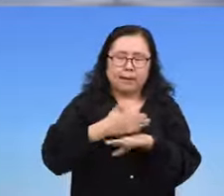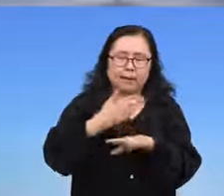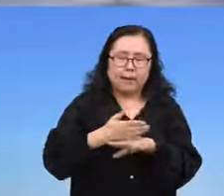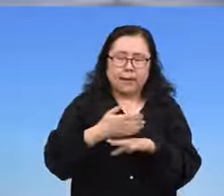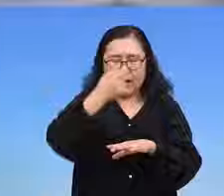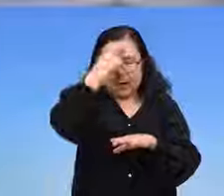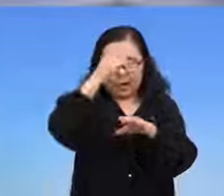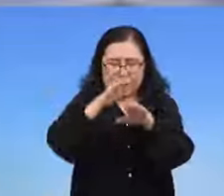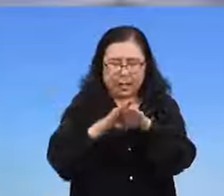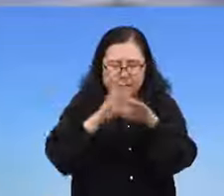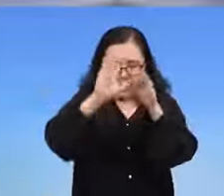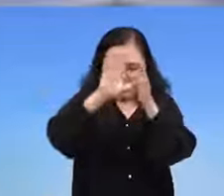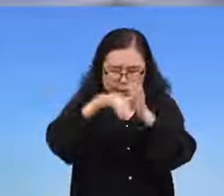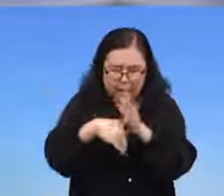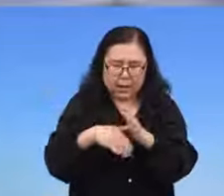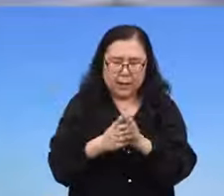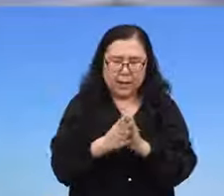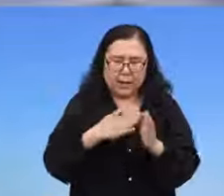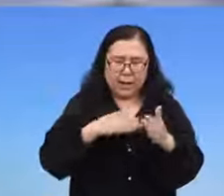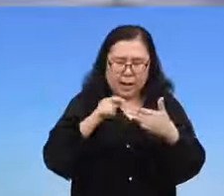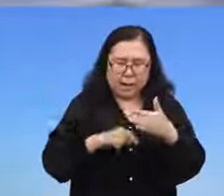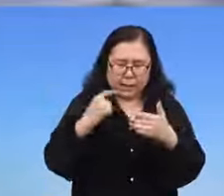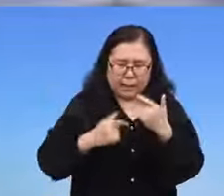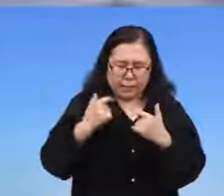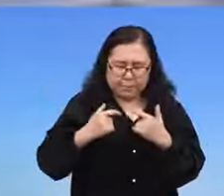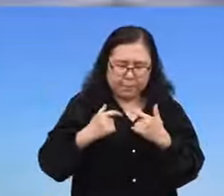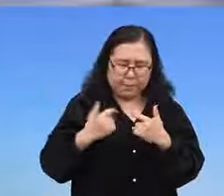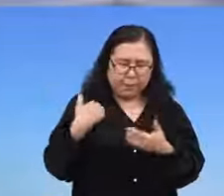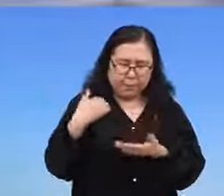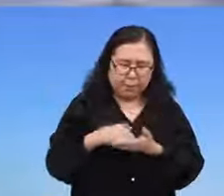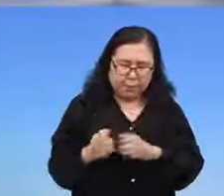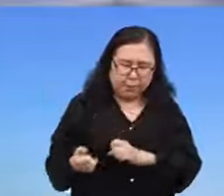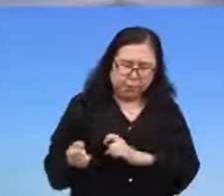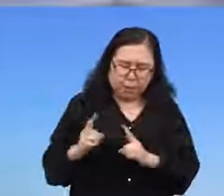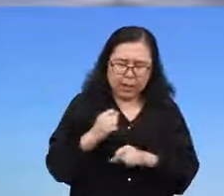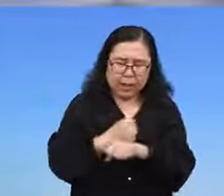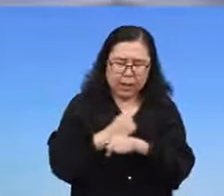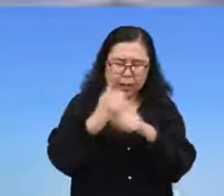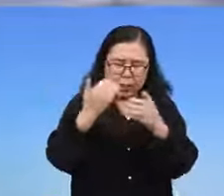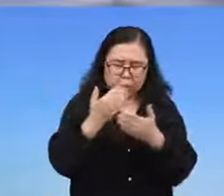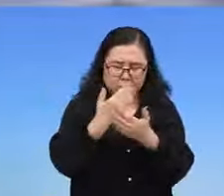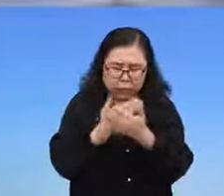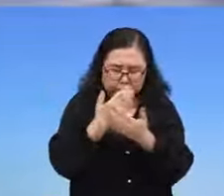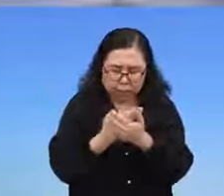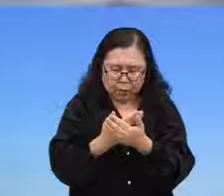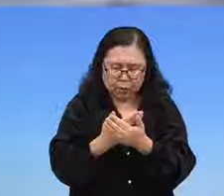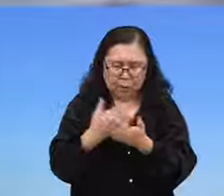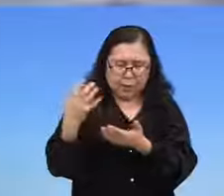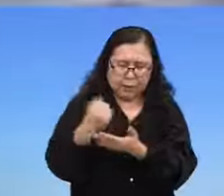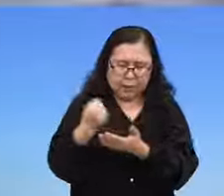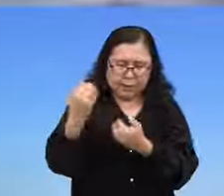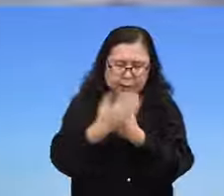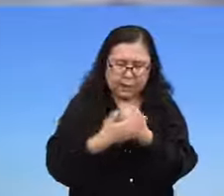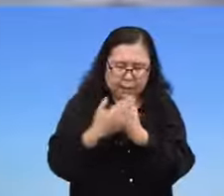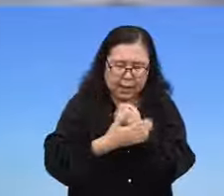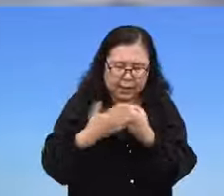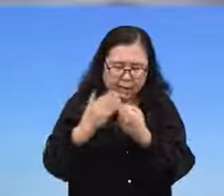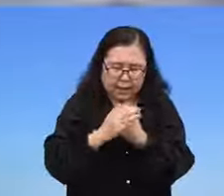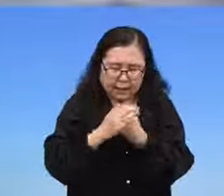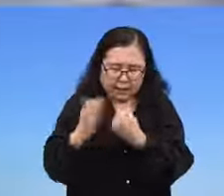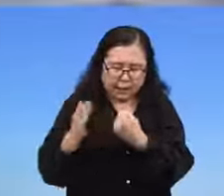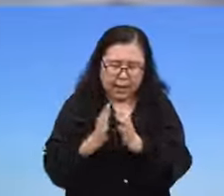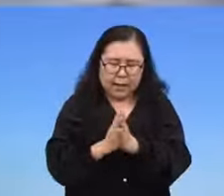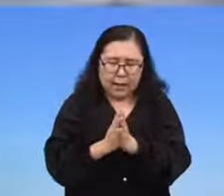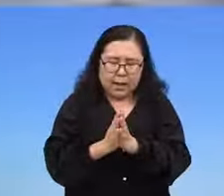성탄절 감사 예배 때 내 안에 기쁨 회복되게 하시고, 그 받은 은혜로 말미암아 주변에